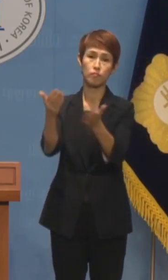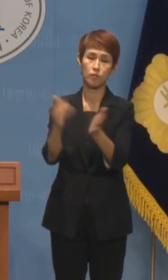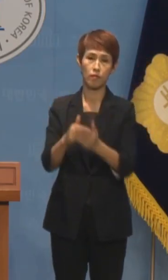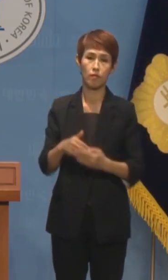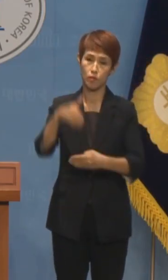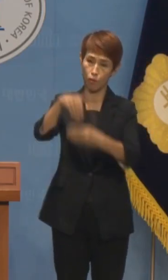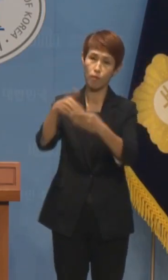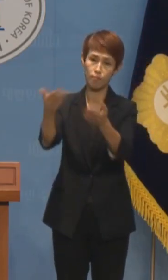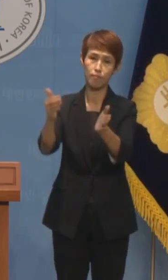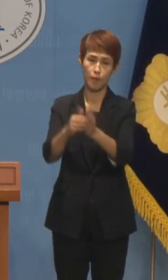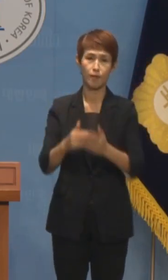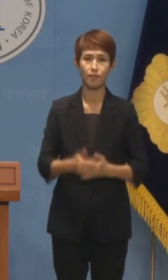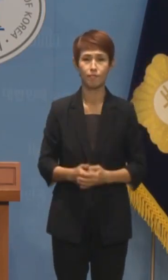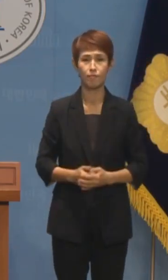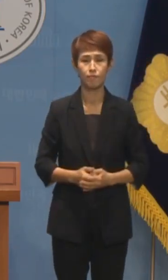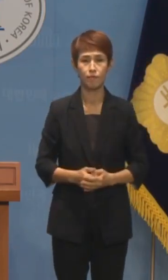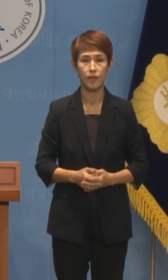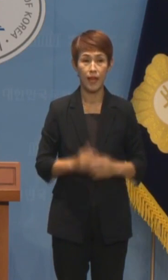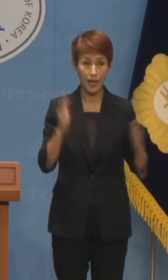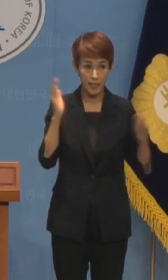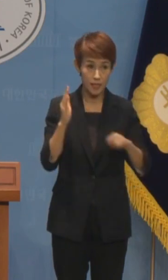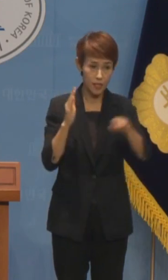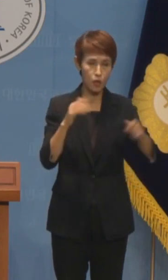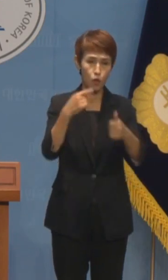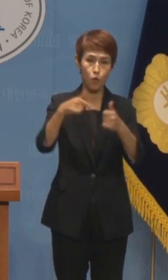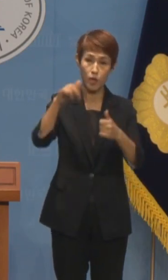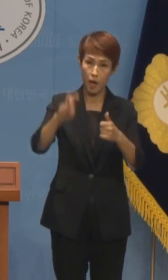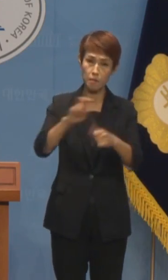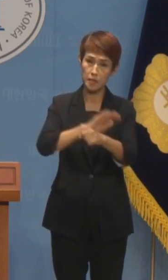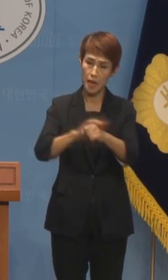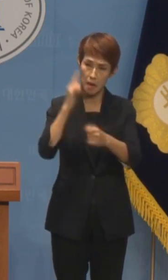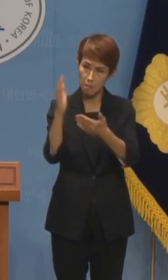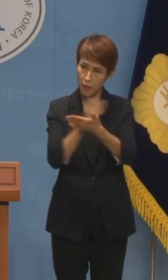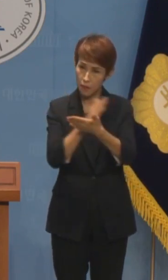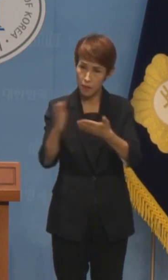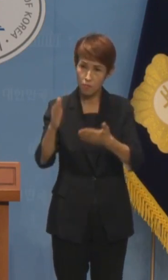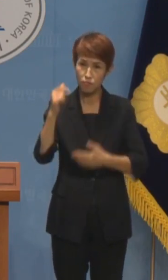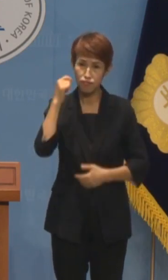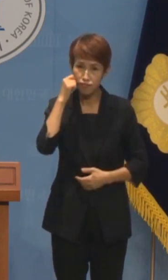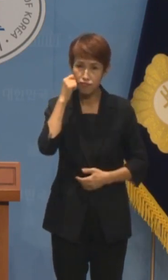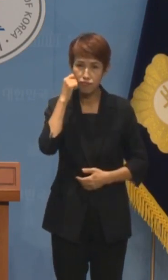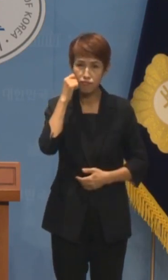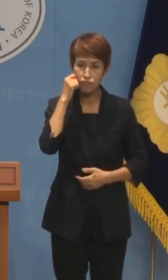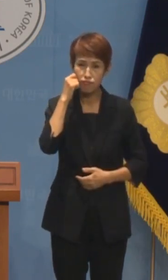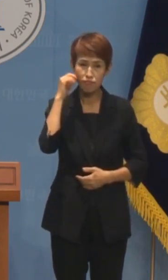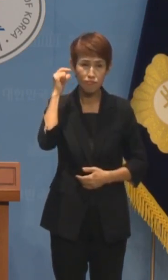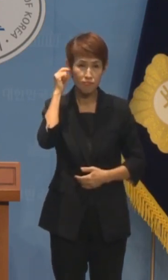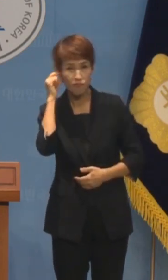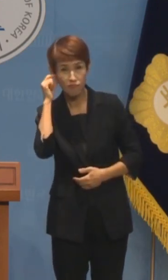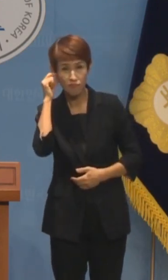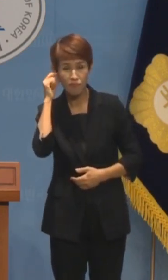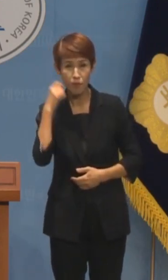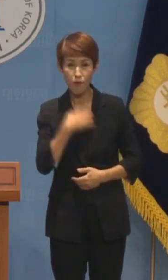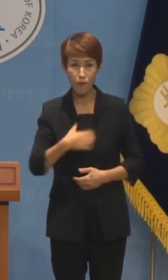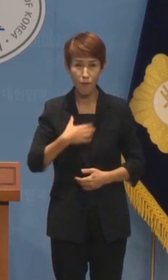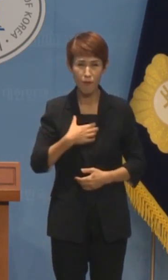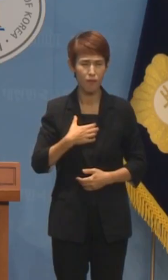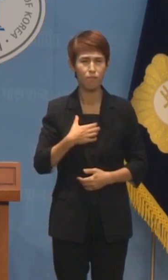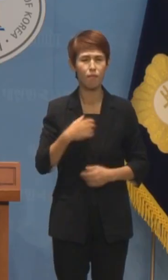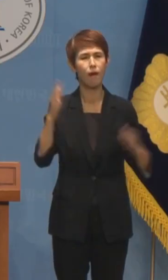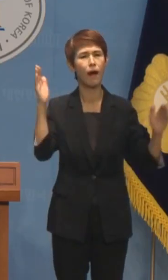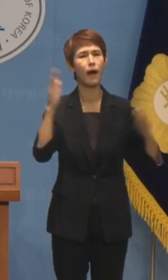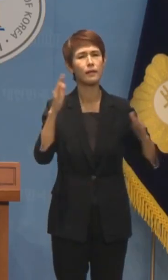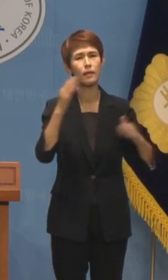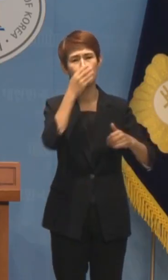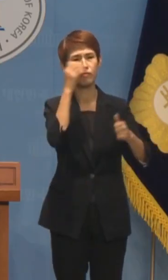있습니다. 학생들이 교육감 제대로 판단하지 못하고 휩쓸릴 것이라는 말은 학생들을